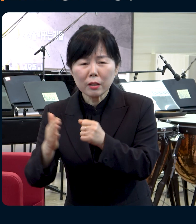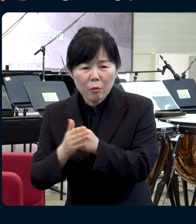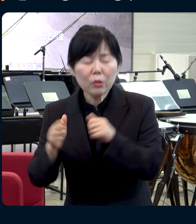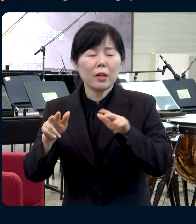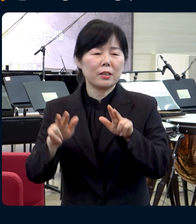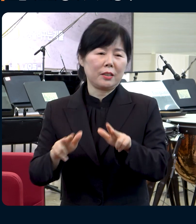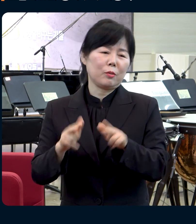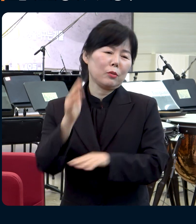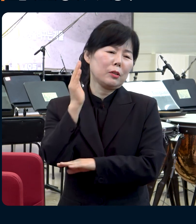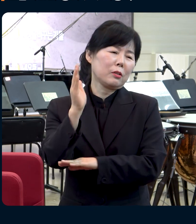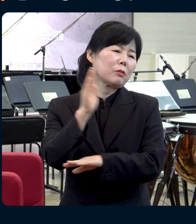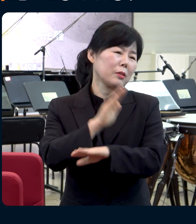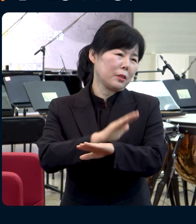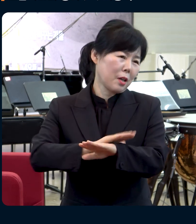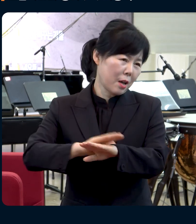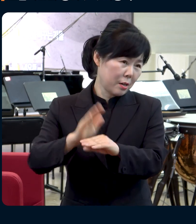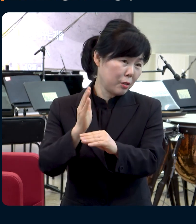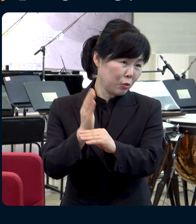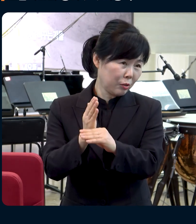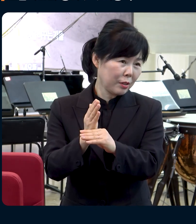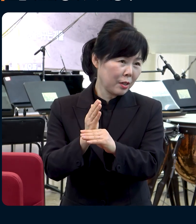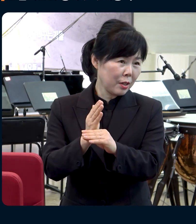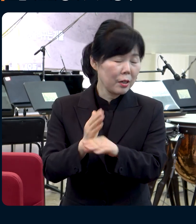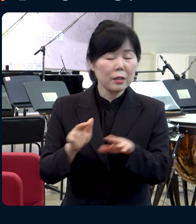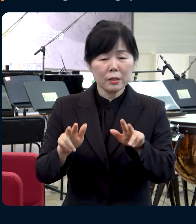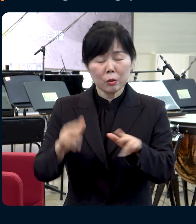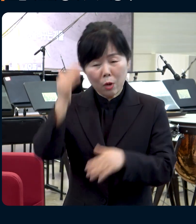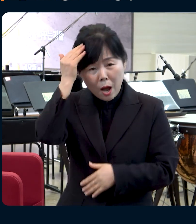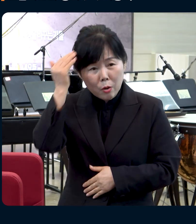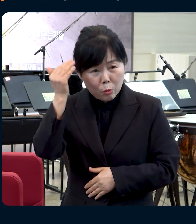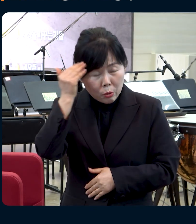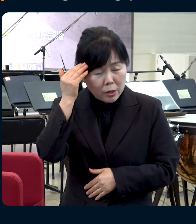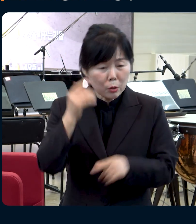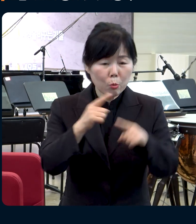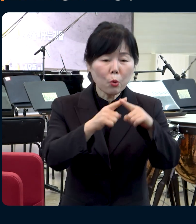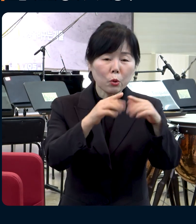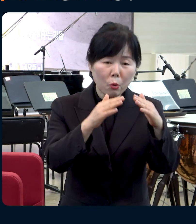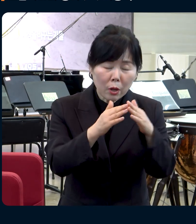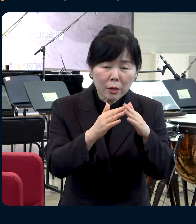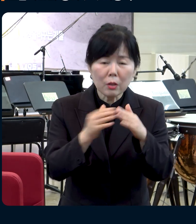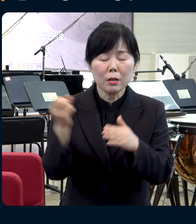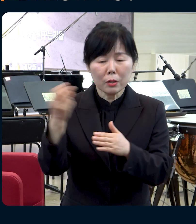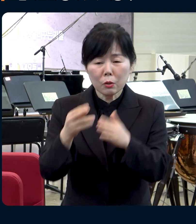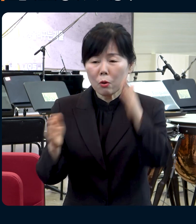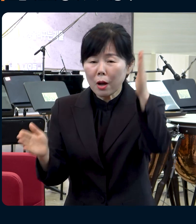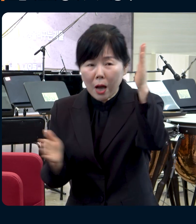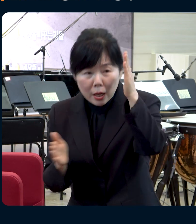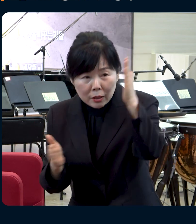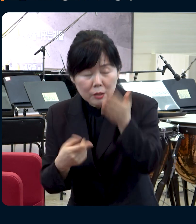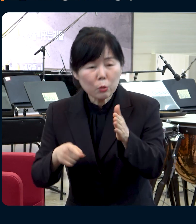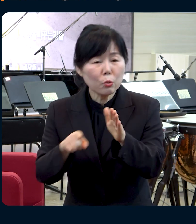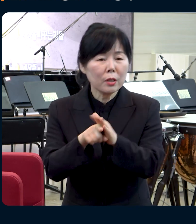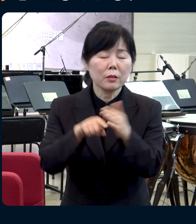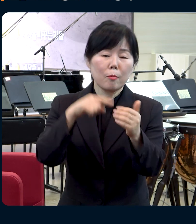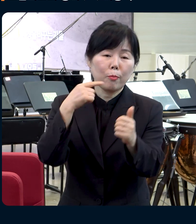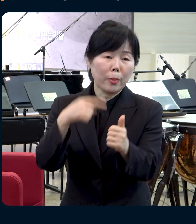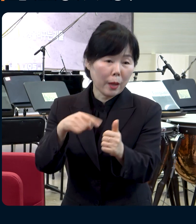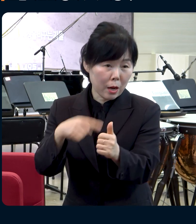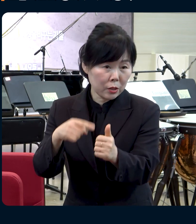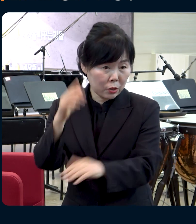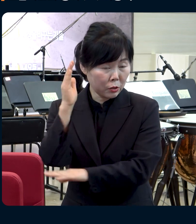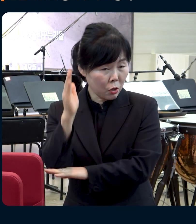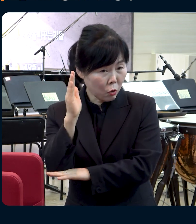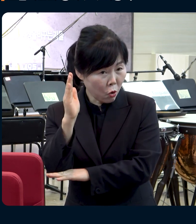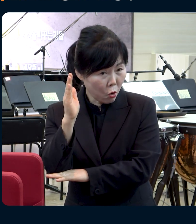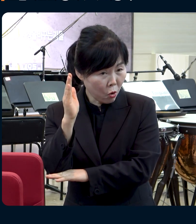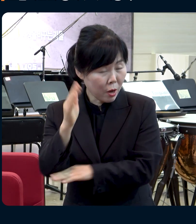있었습니다. 근데 여러분, 이제 한국에서 제가 여러 교회에서 또한 후학들을 섬기면서 누가 가장 이런 모습을 보고